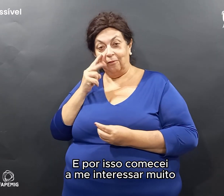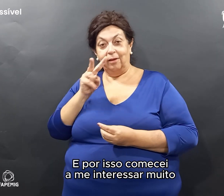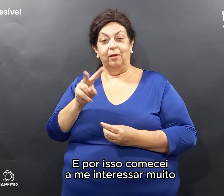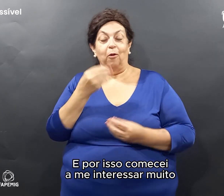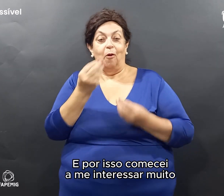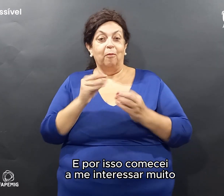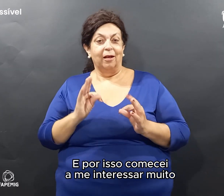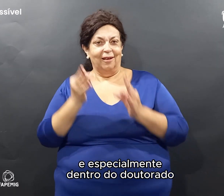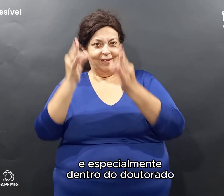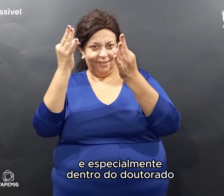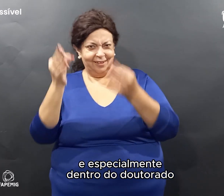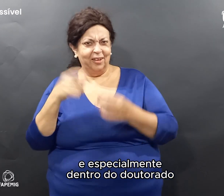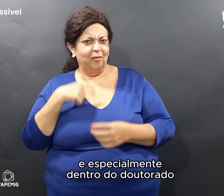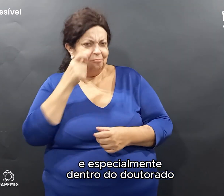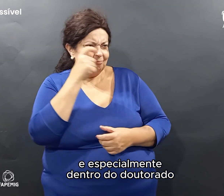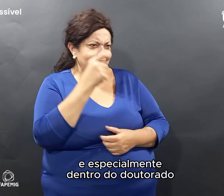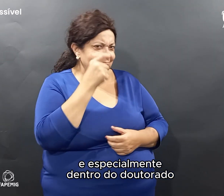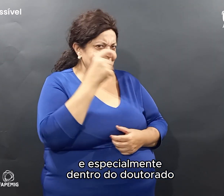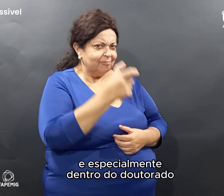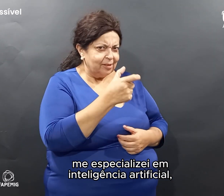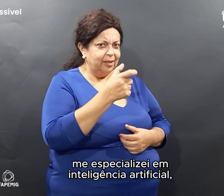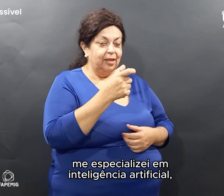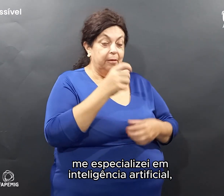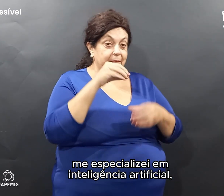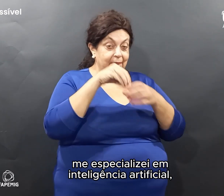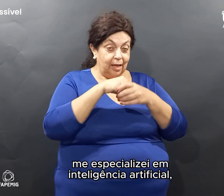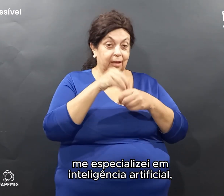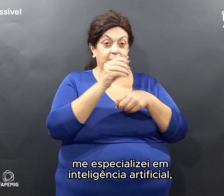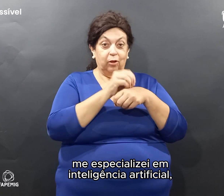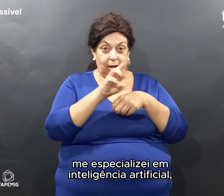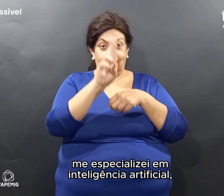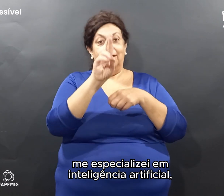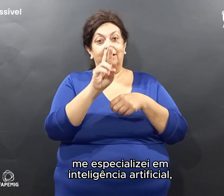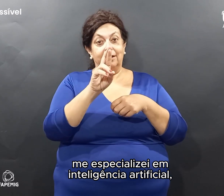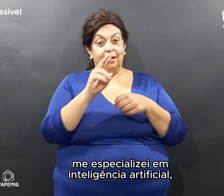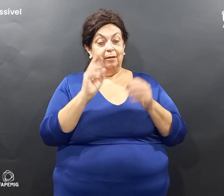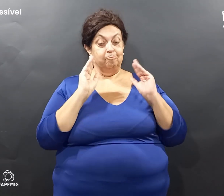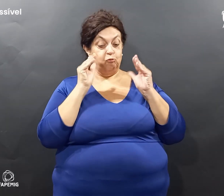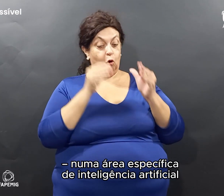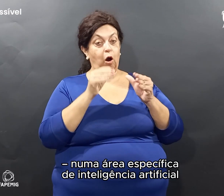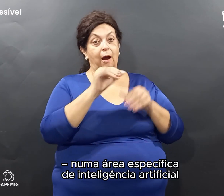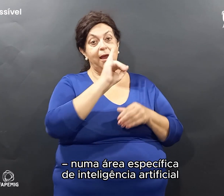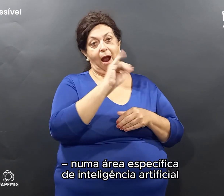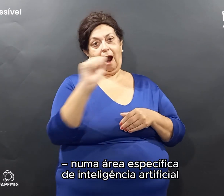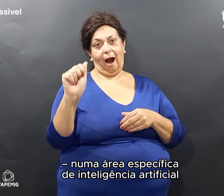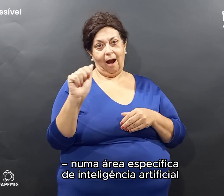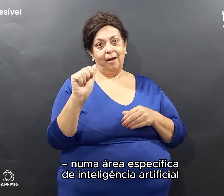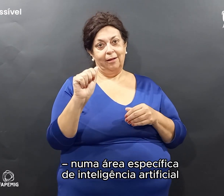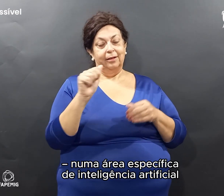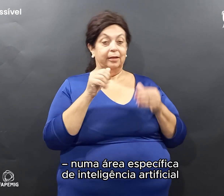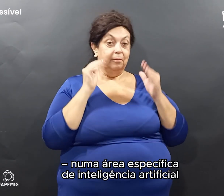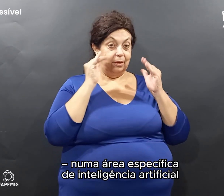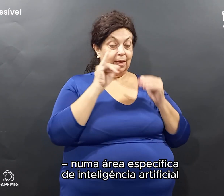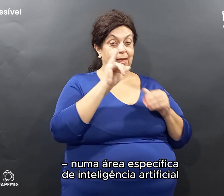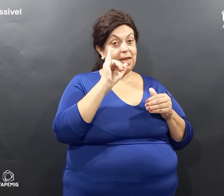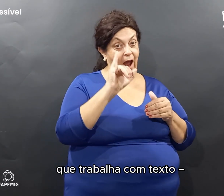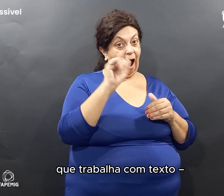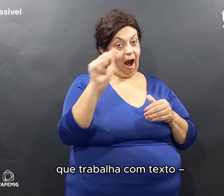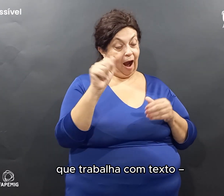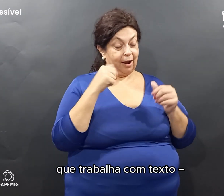me interessar muito, e especialmente dentro do doutorado, me especializei em inteligência artificial, numa área específica de inteligência artificial que trabalha com